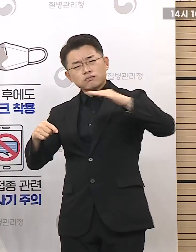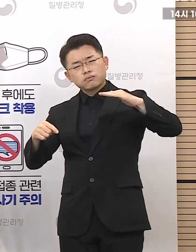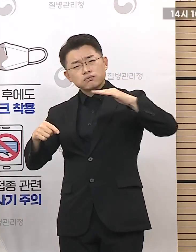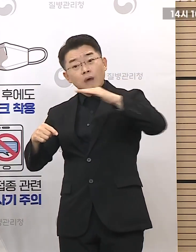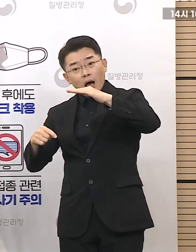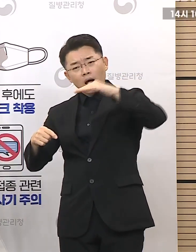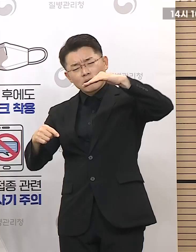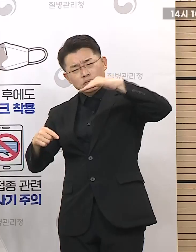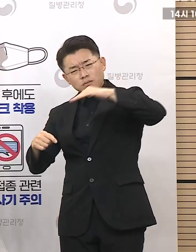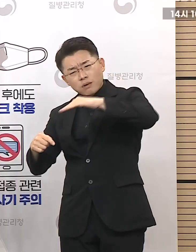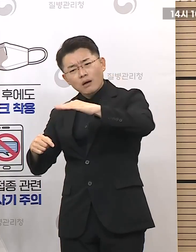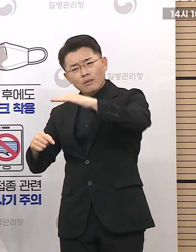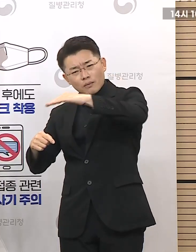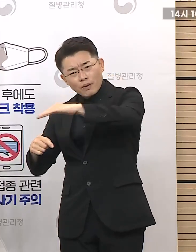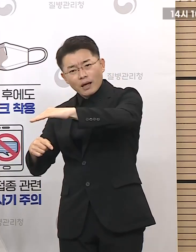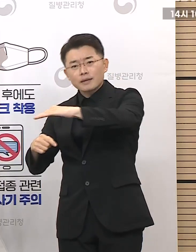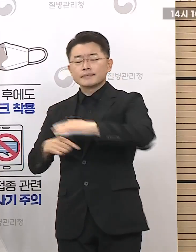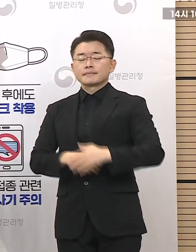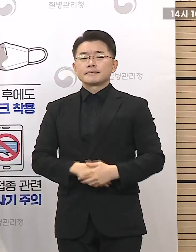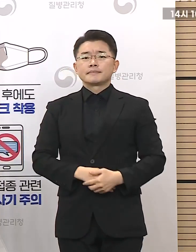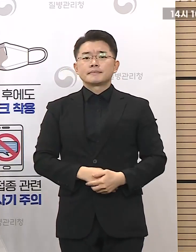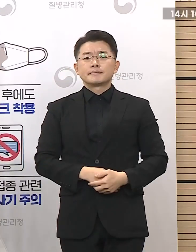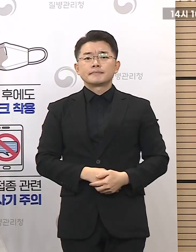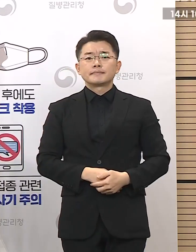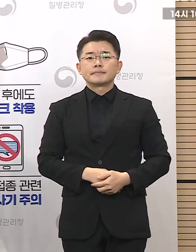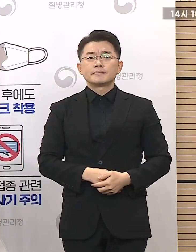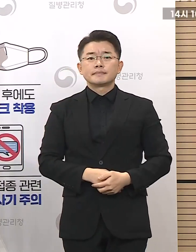또는 소폭 감소하는 경향을 보이고 있습니다.